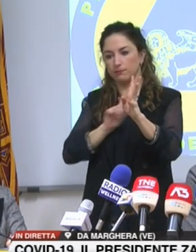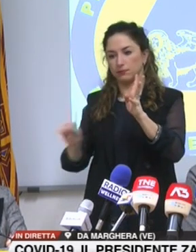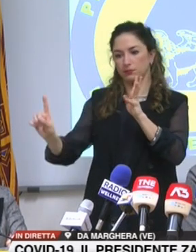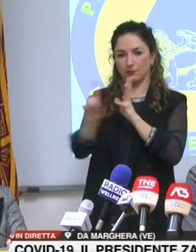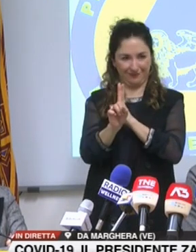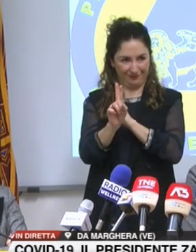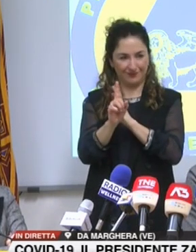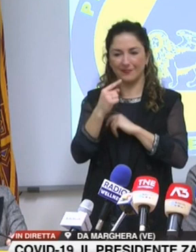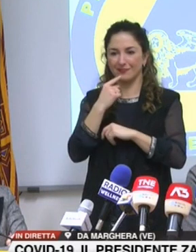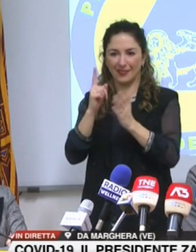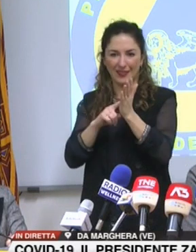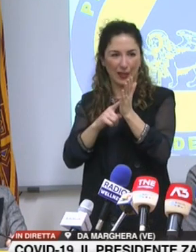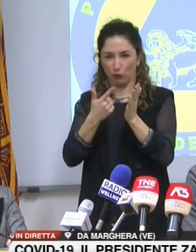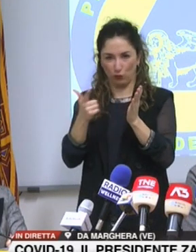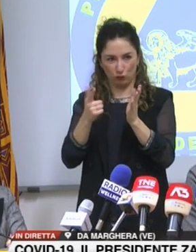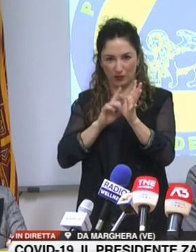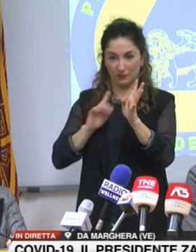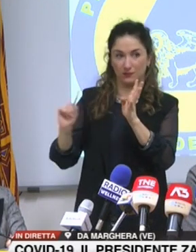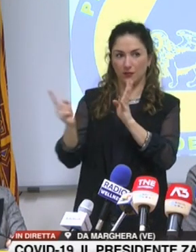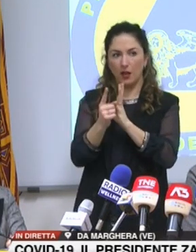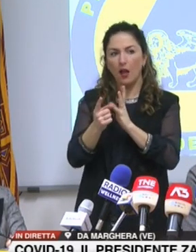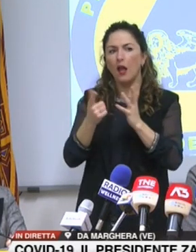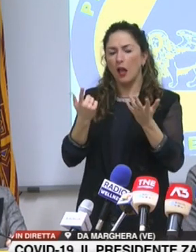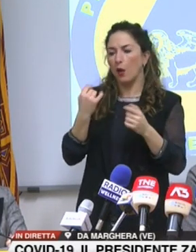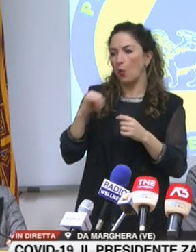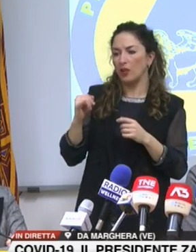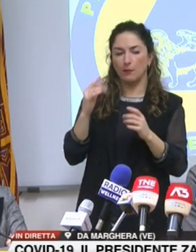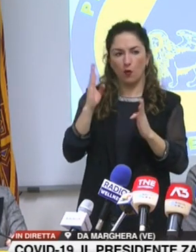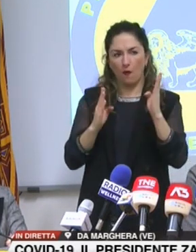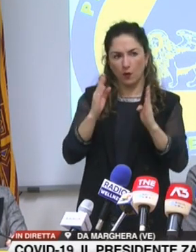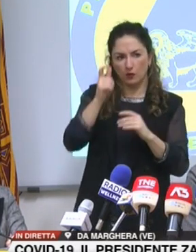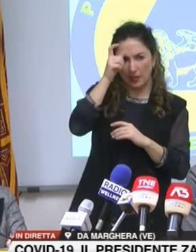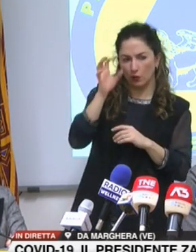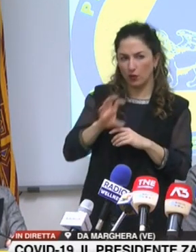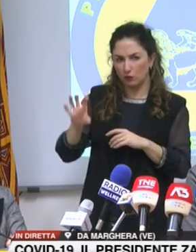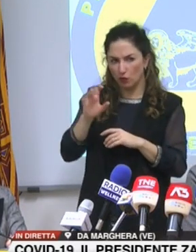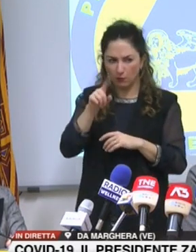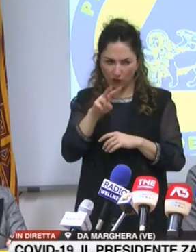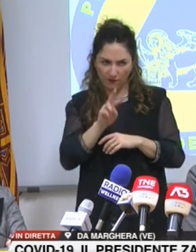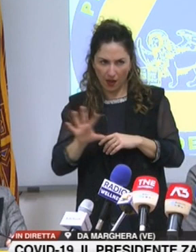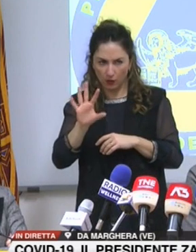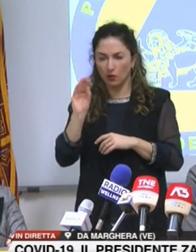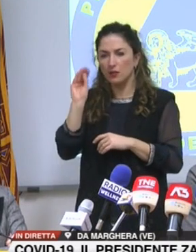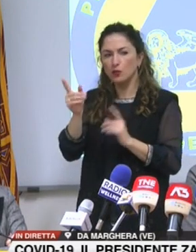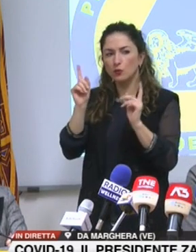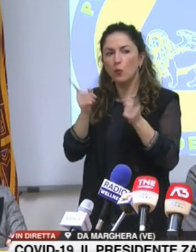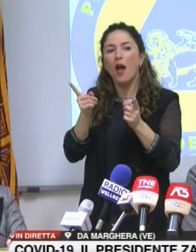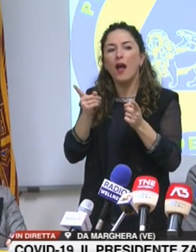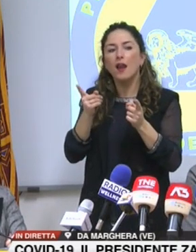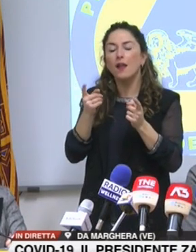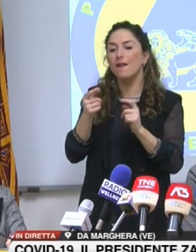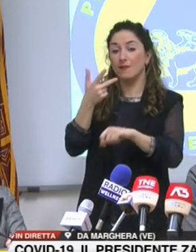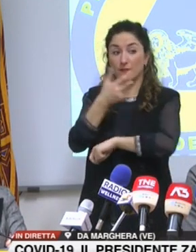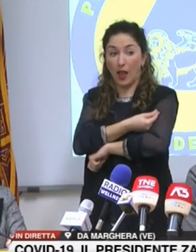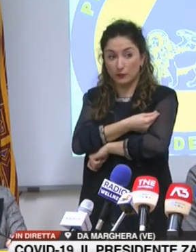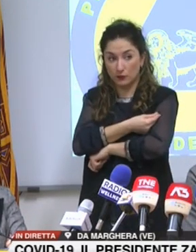diritto, nell'ultimo confronto Stato-Regioni voi avete chiesto, mi pare anche il Veneto, ma mi corregga se sbaglio, che adesso i vaccini